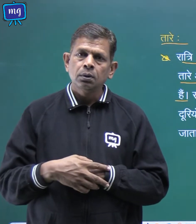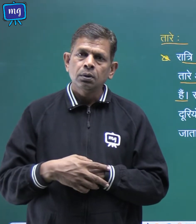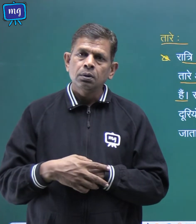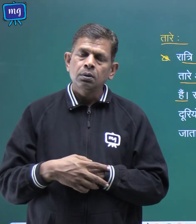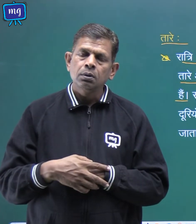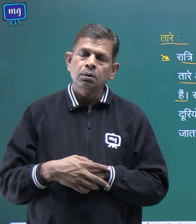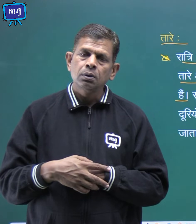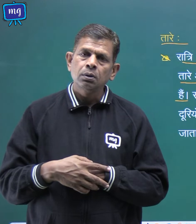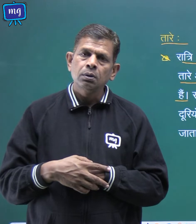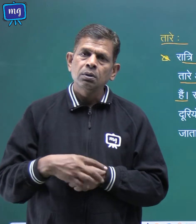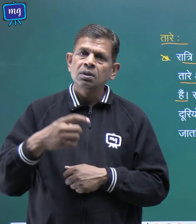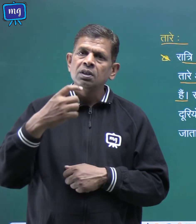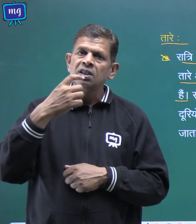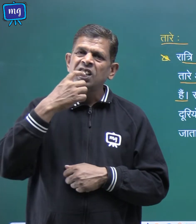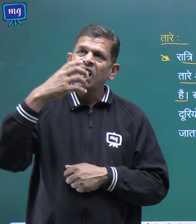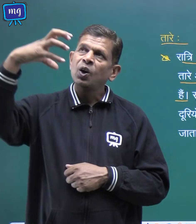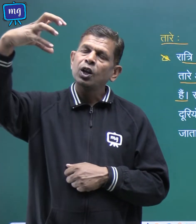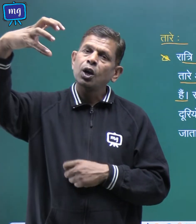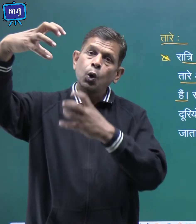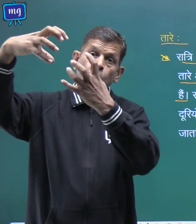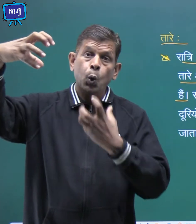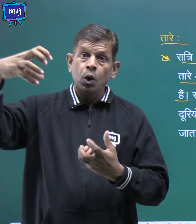सूर्य भी एक तारा है।